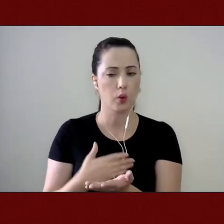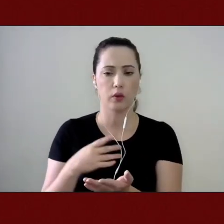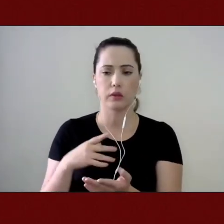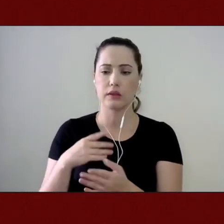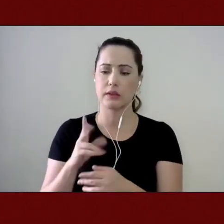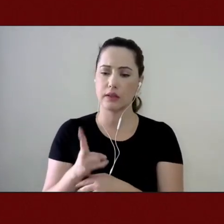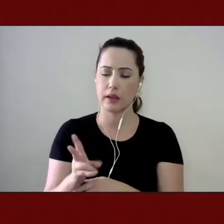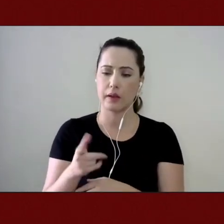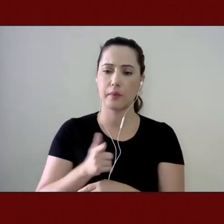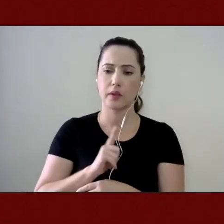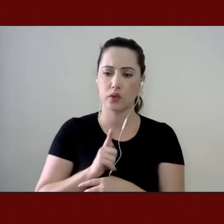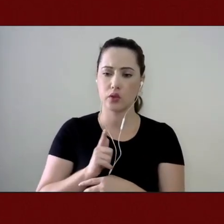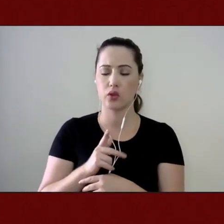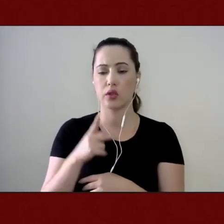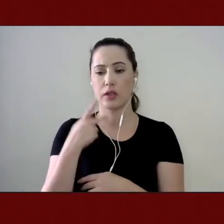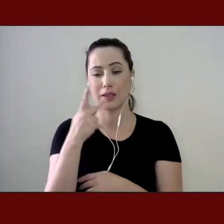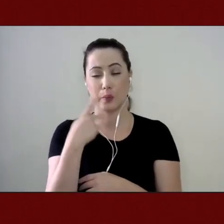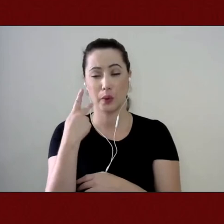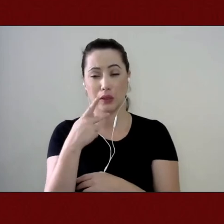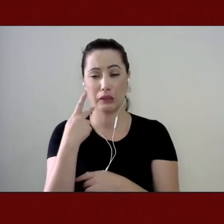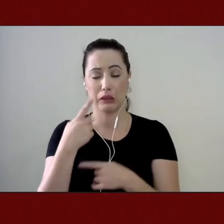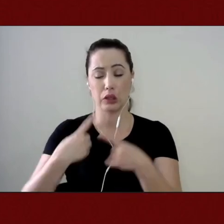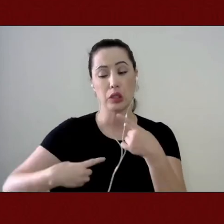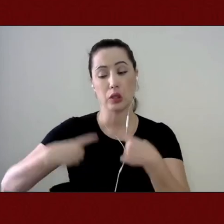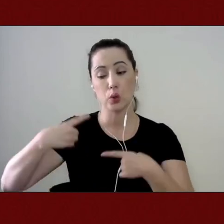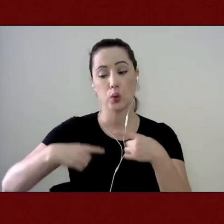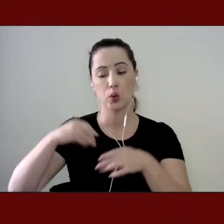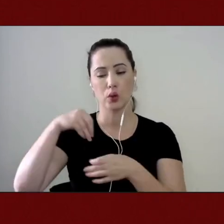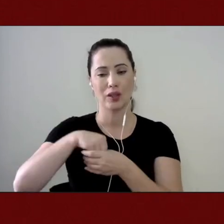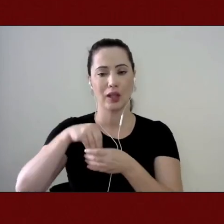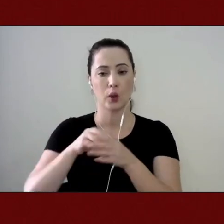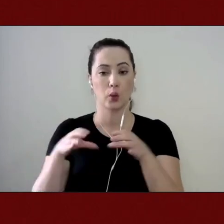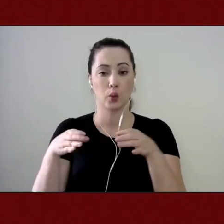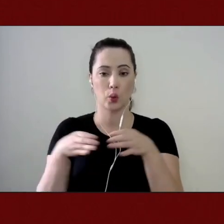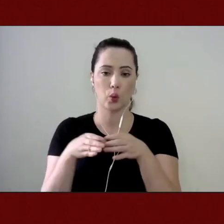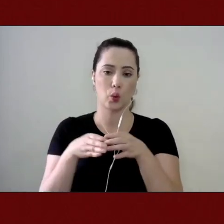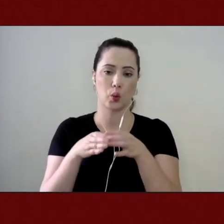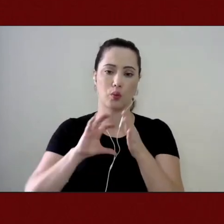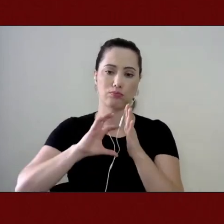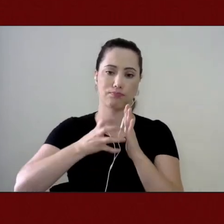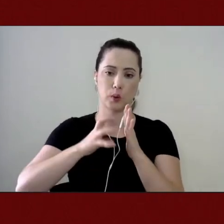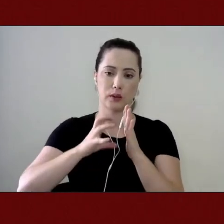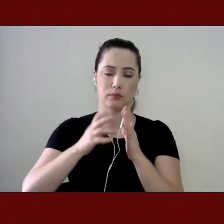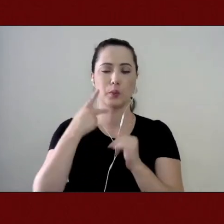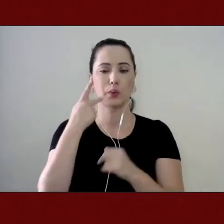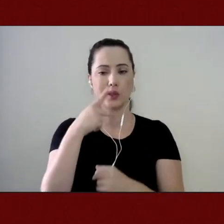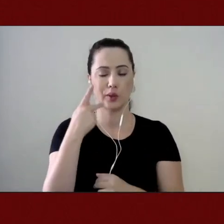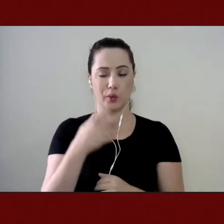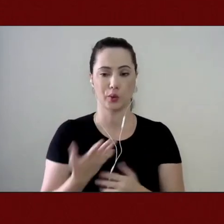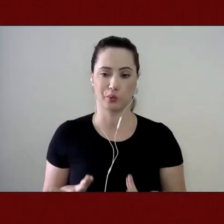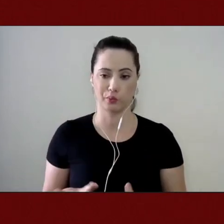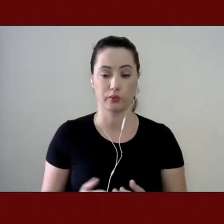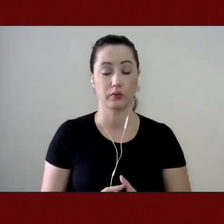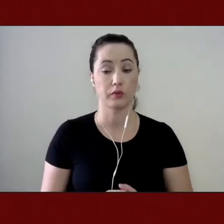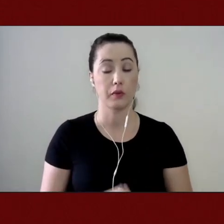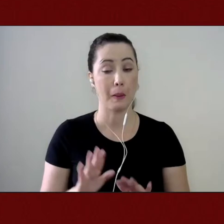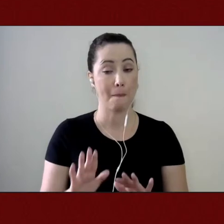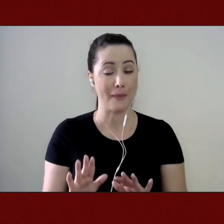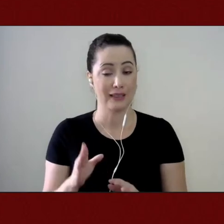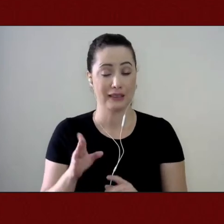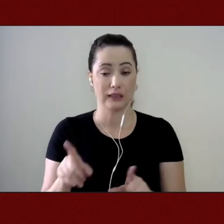direção do partido e os seus quadros intelectuais. Por outro lado, serve